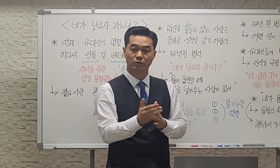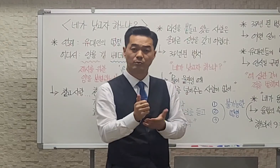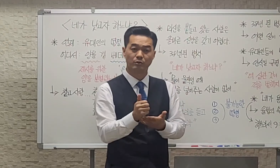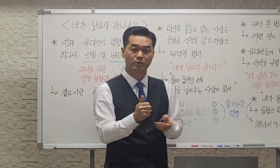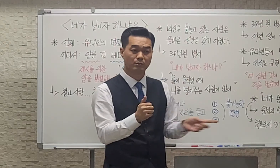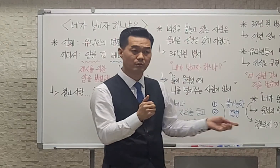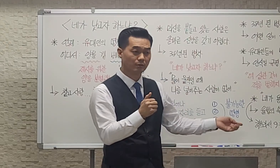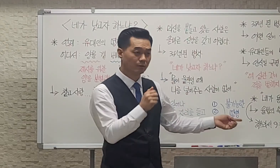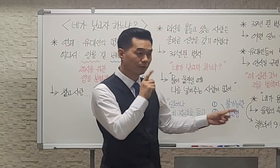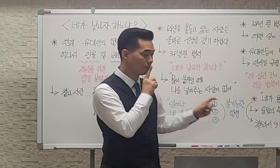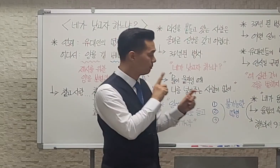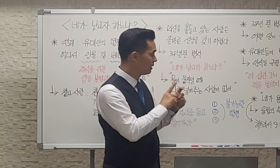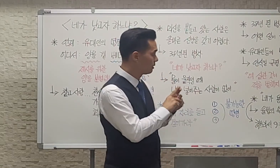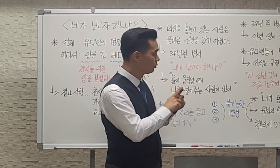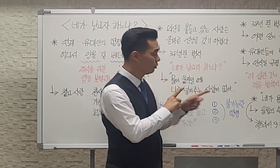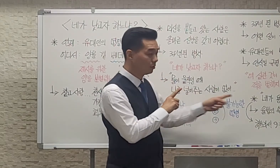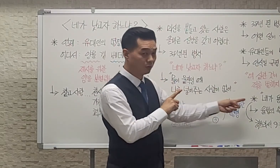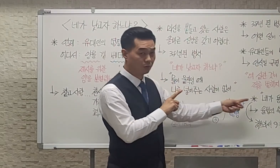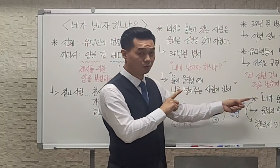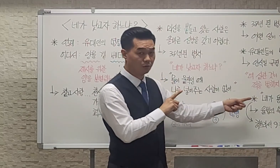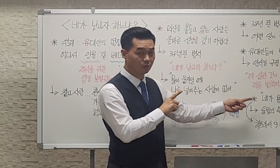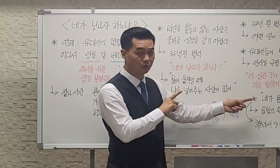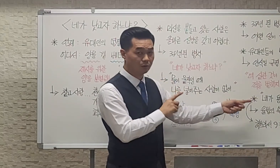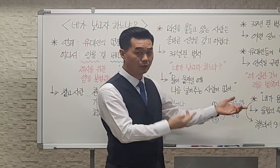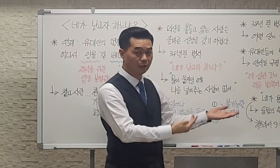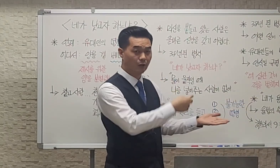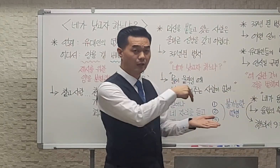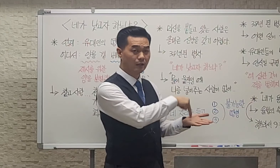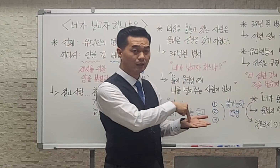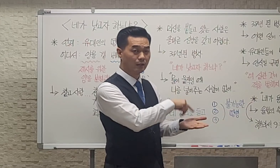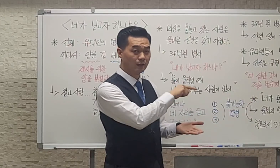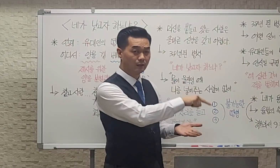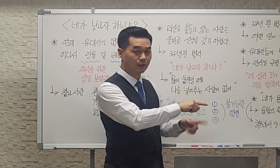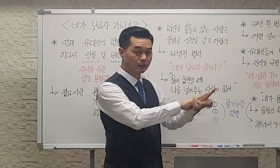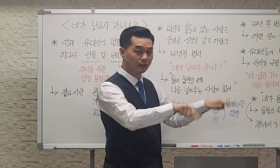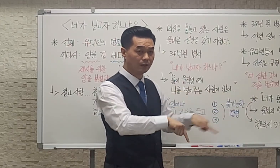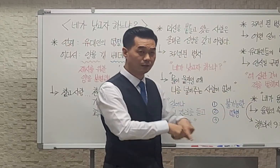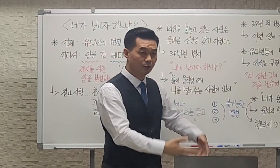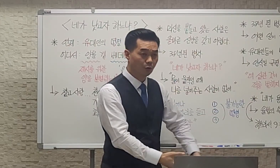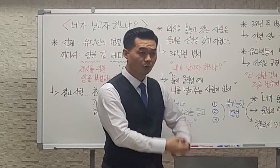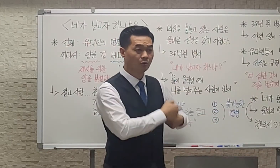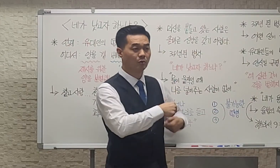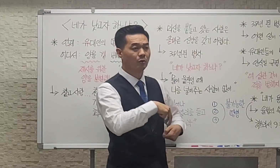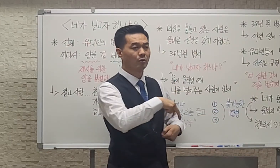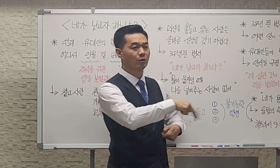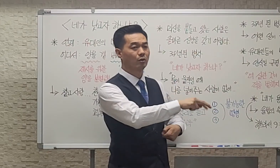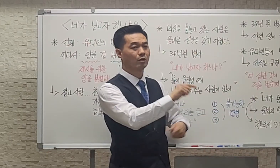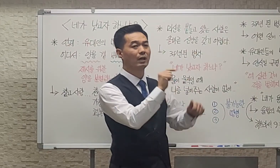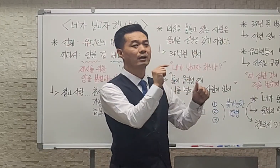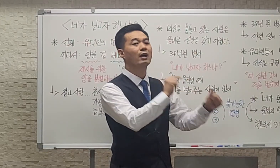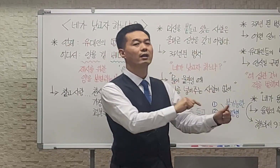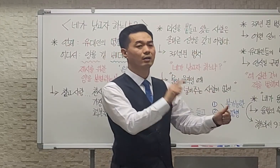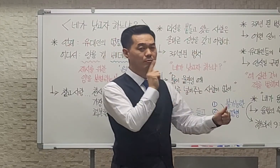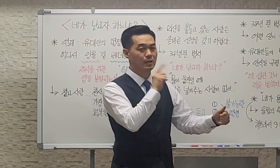예수님은 말씀으로 일어나 내 자리를 들고 걸어가라 라는 말